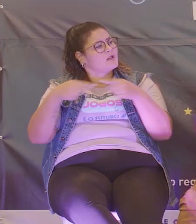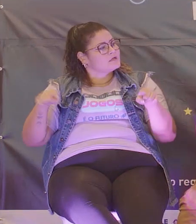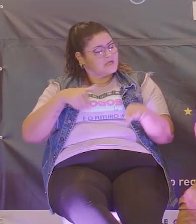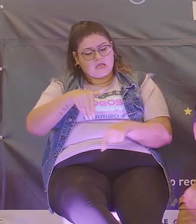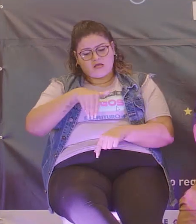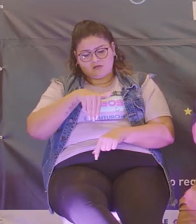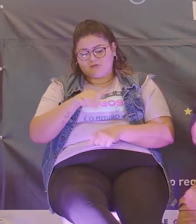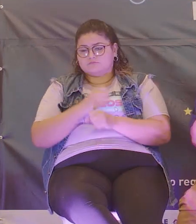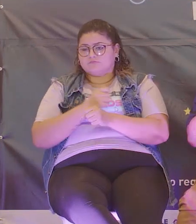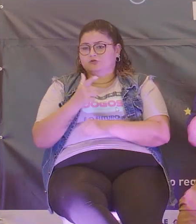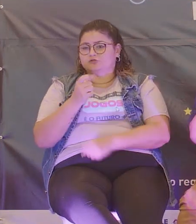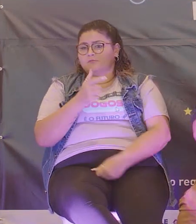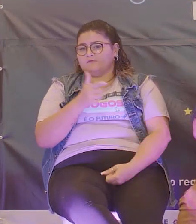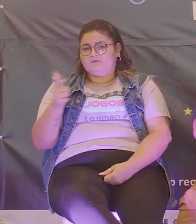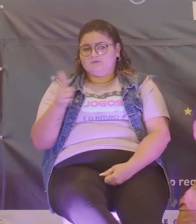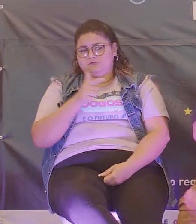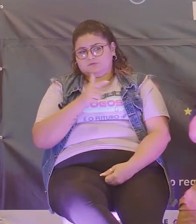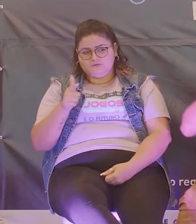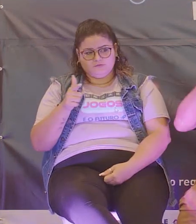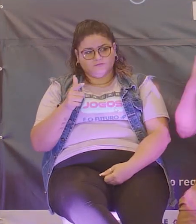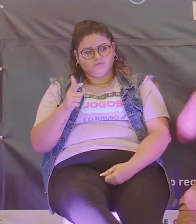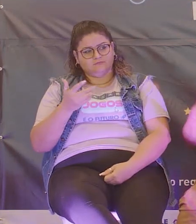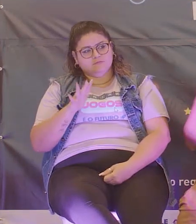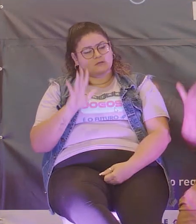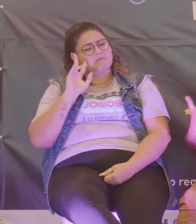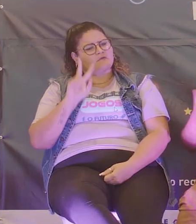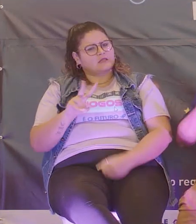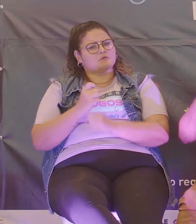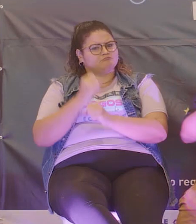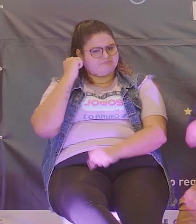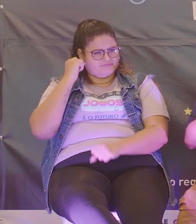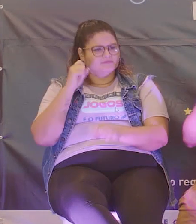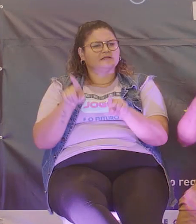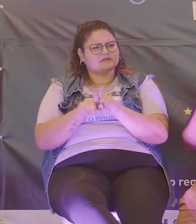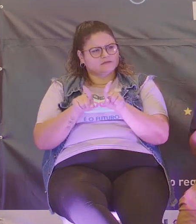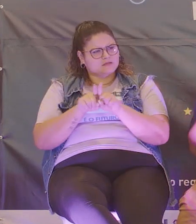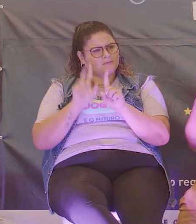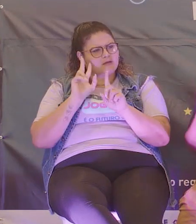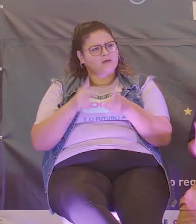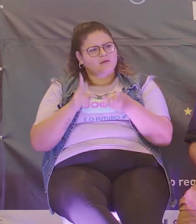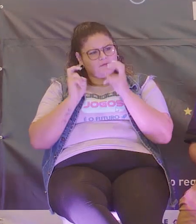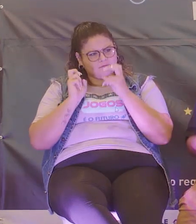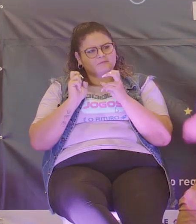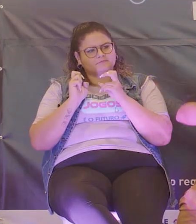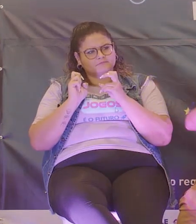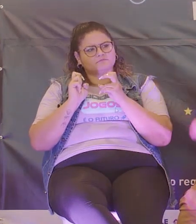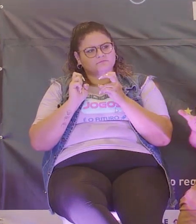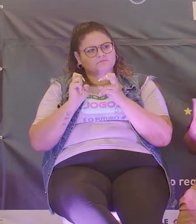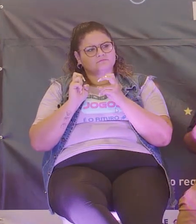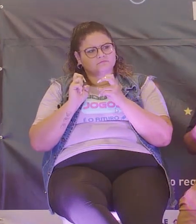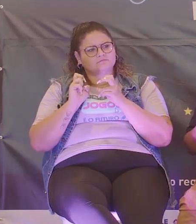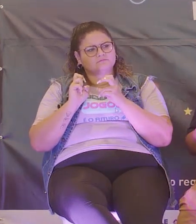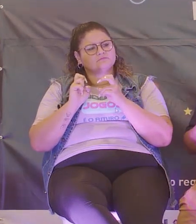ano de 2022, a gente ainda não revelou, mas vocês vão ver também o salto que é, se vocês seguirem a gente vão conseguir ver, né, quando a gente soltar essa pesquisa, o salto que foi em